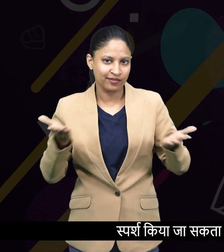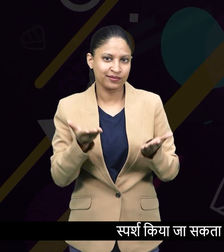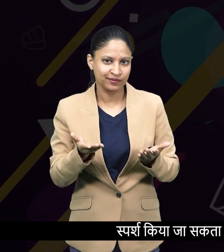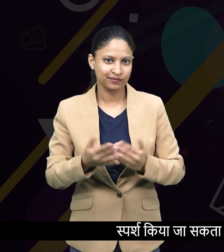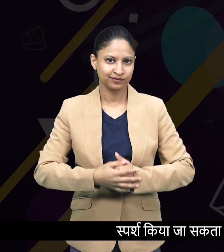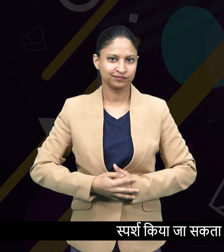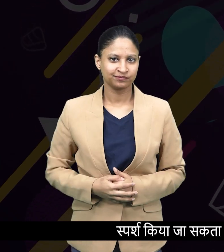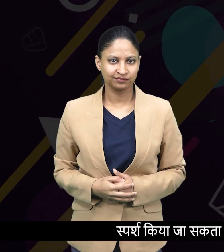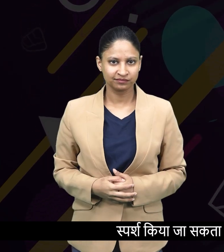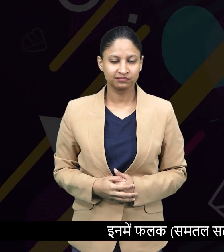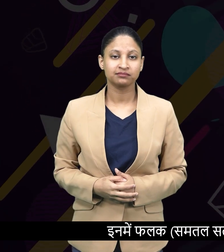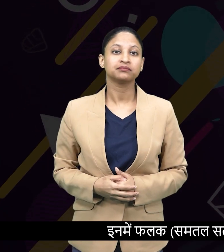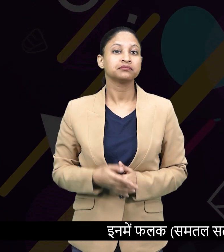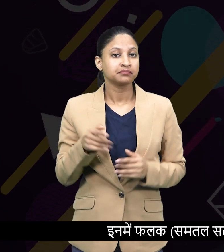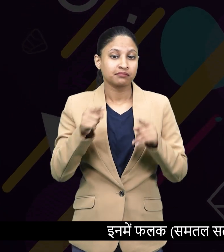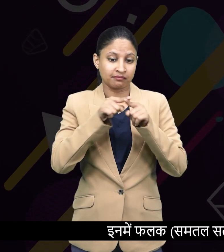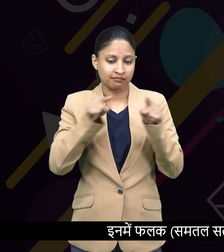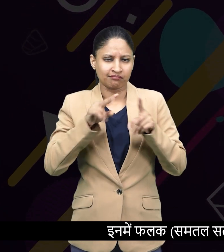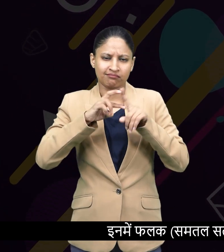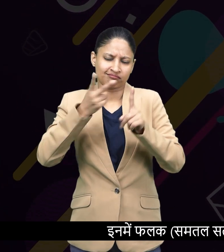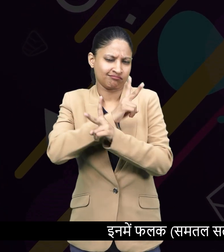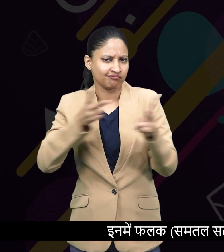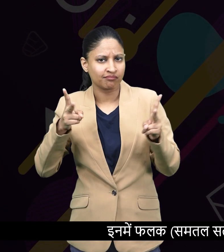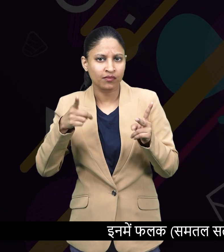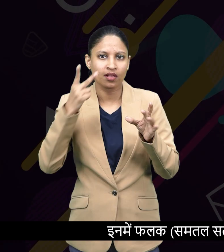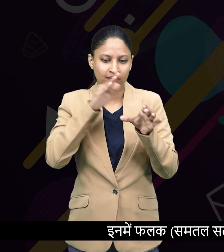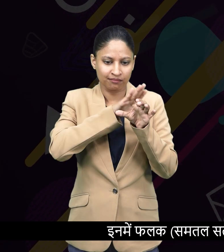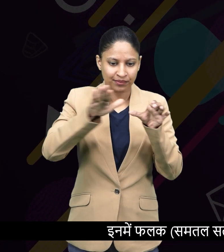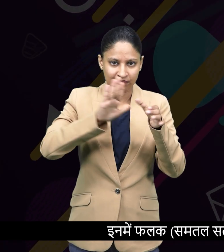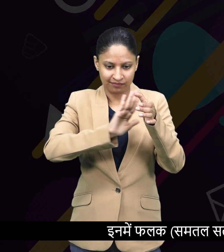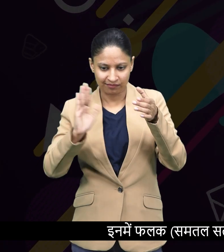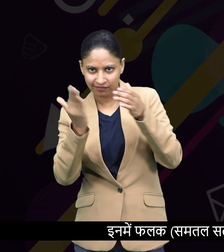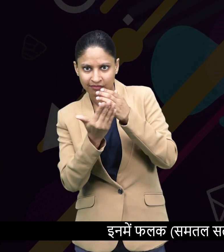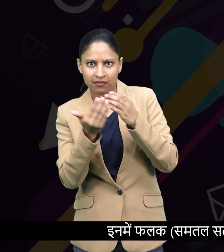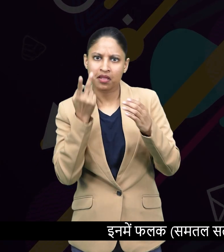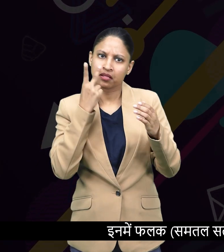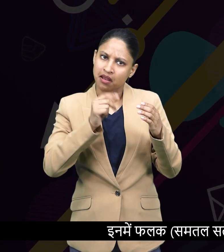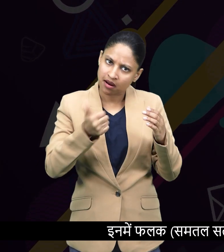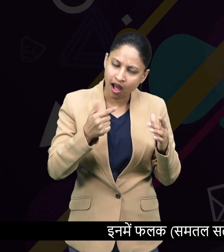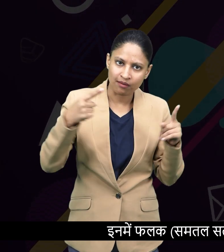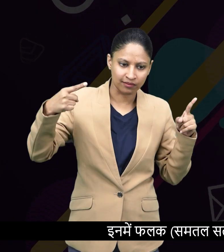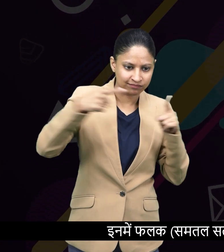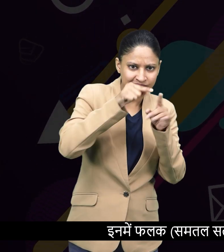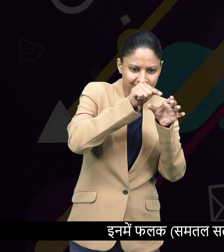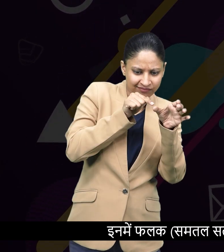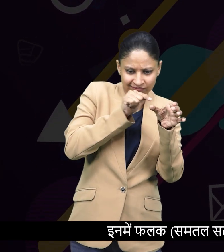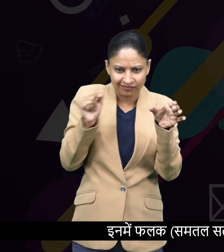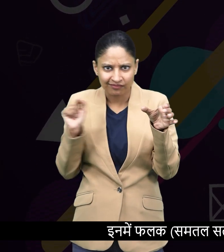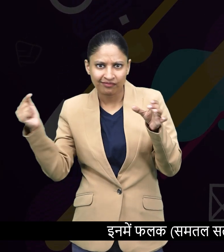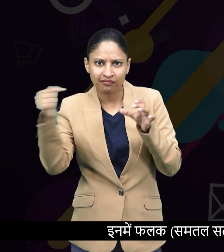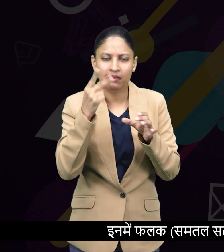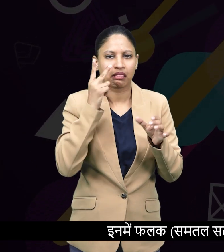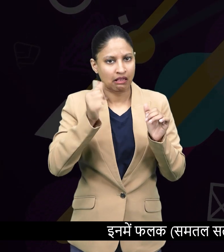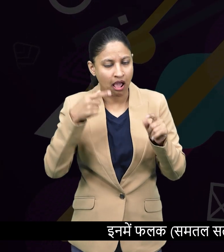जा सकता है। इनमें फलक, समतल सतह, किनारे, रेखाएं और शीर्ष कोने होते